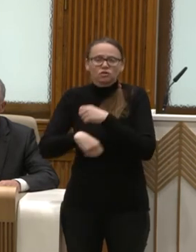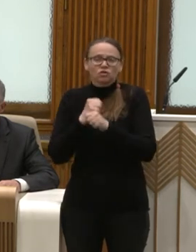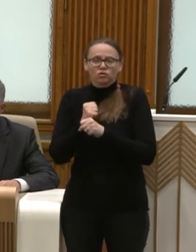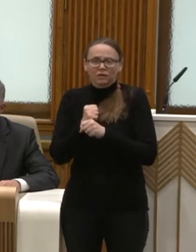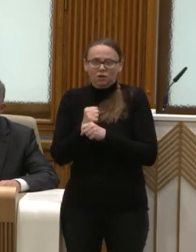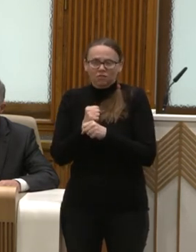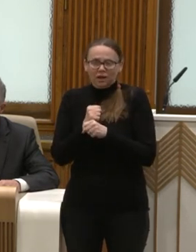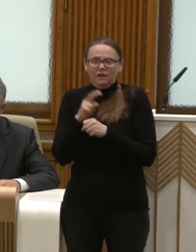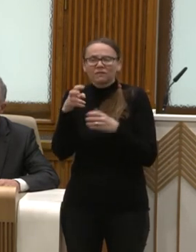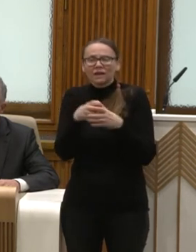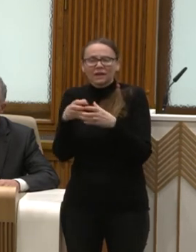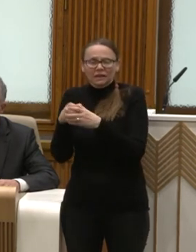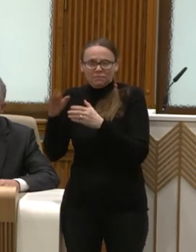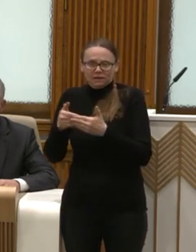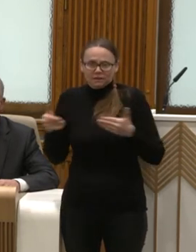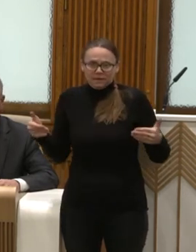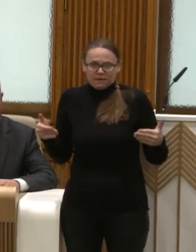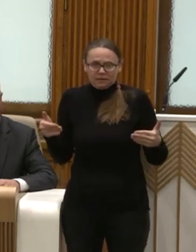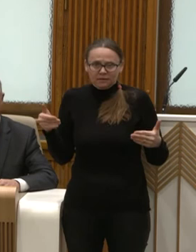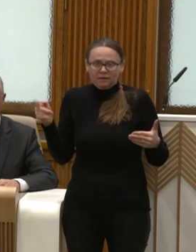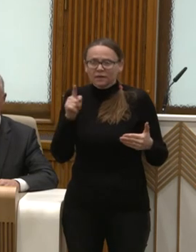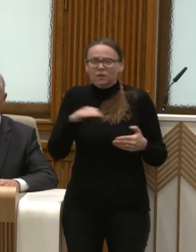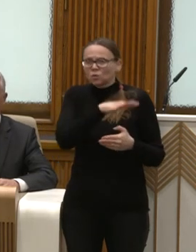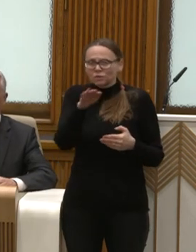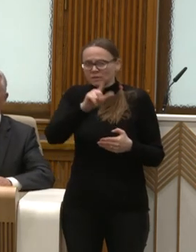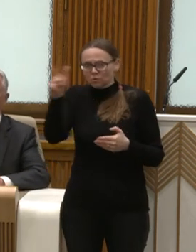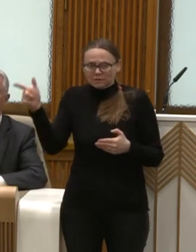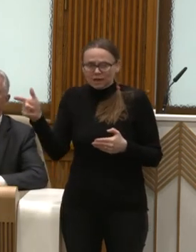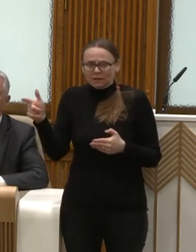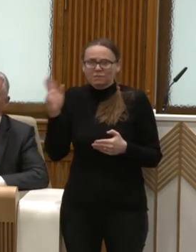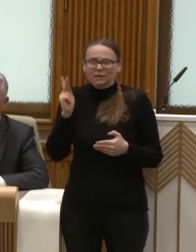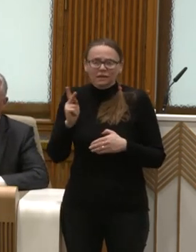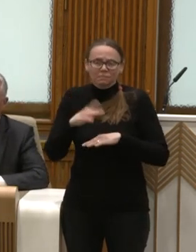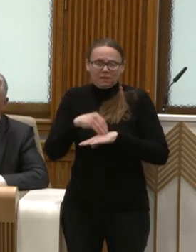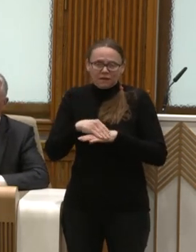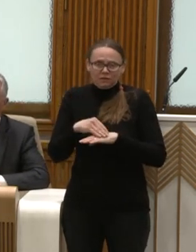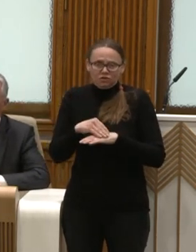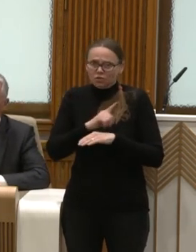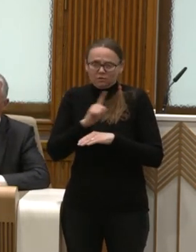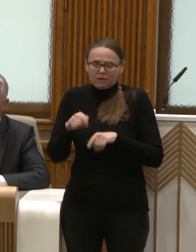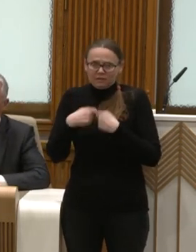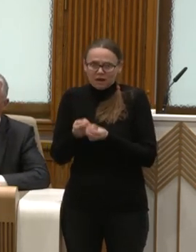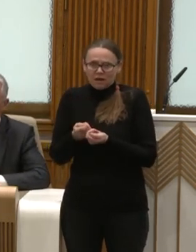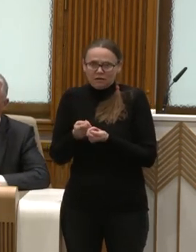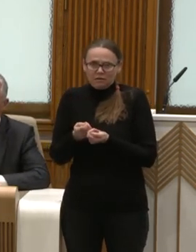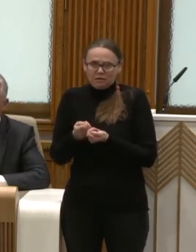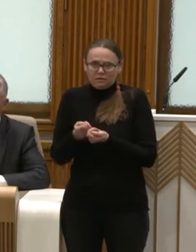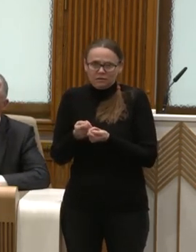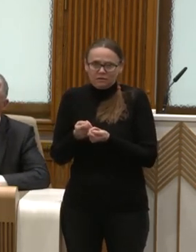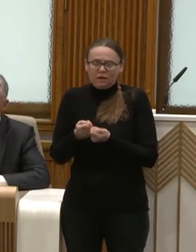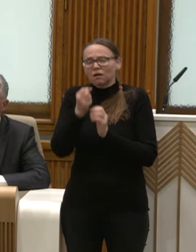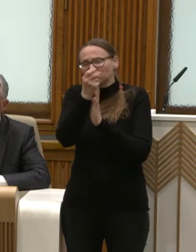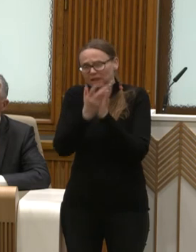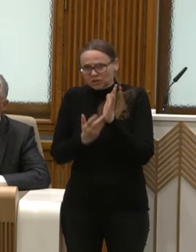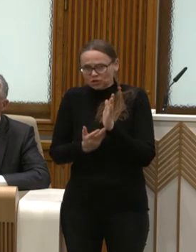v ekipah na meji in vsem ostalim, ki se jih praktično ne da